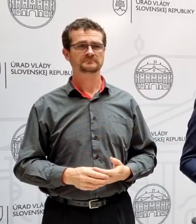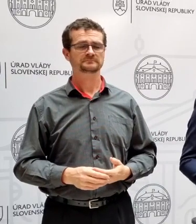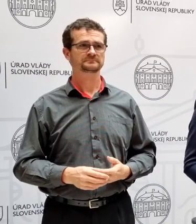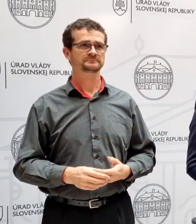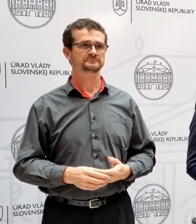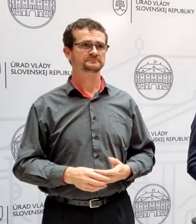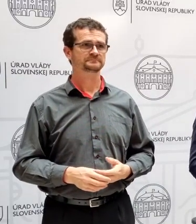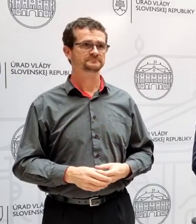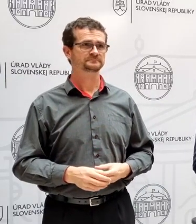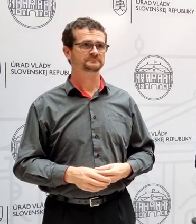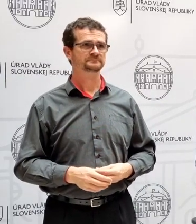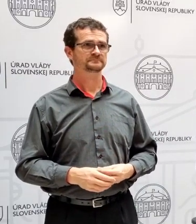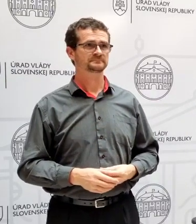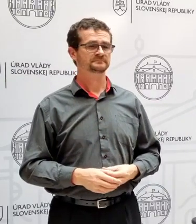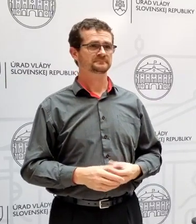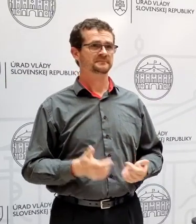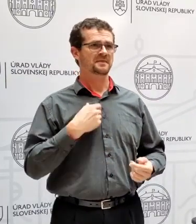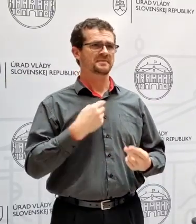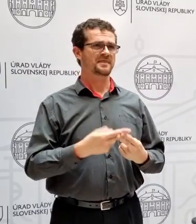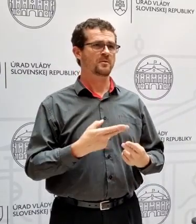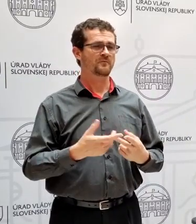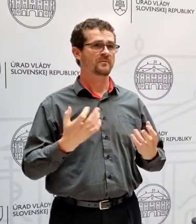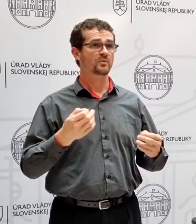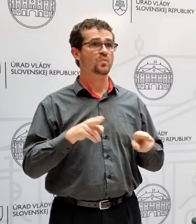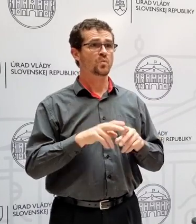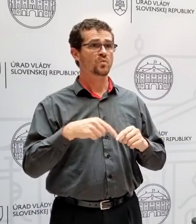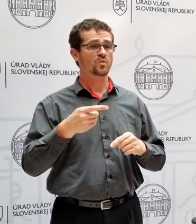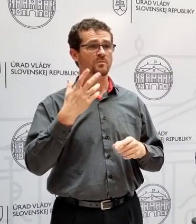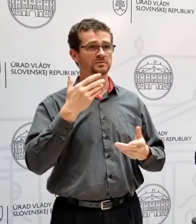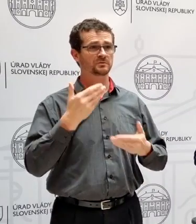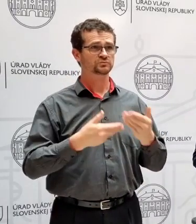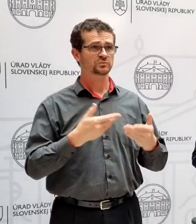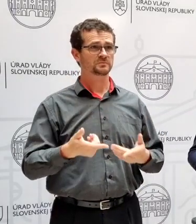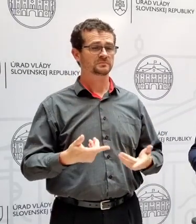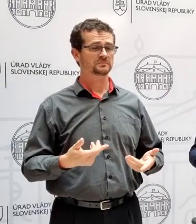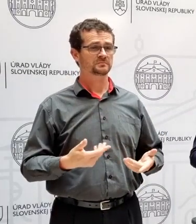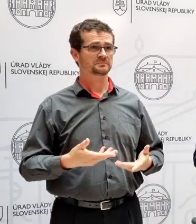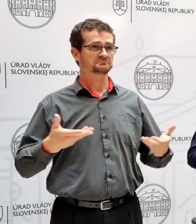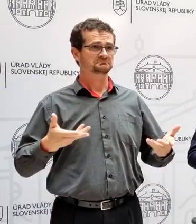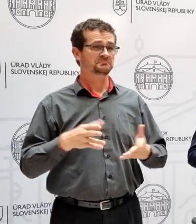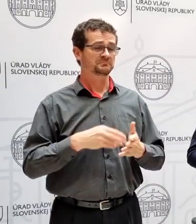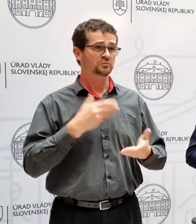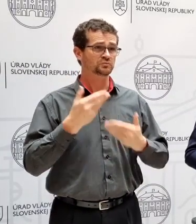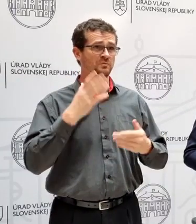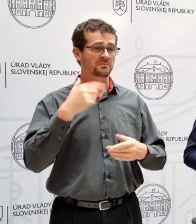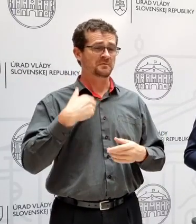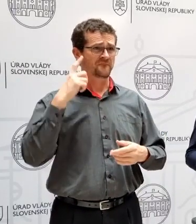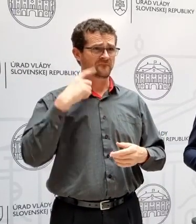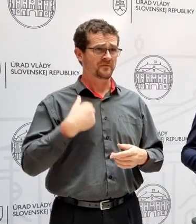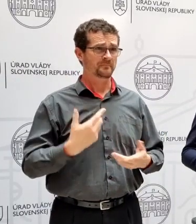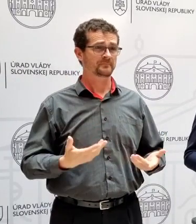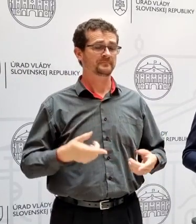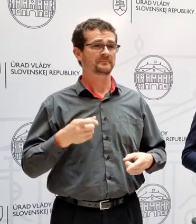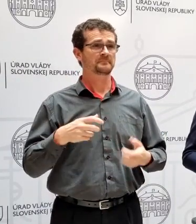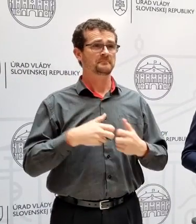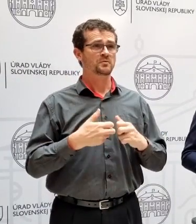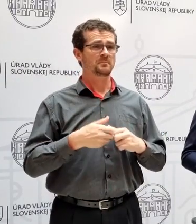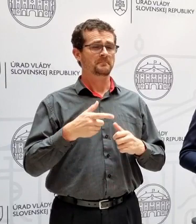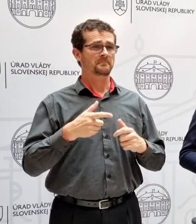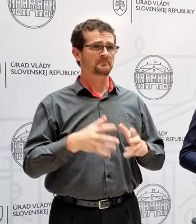môžeme ešte k cenám očakávať teda nejaké... Prečo by som však ako najprv... Áno, však začína sa schôdza, my si to uvedomujeme. Tých